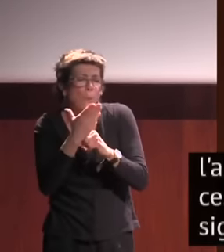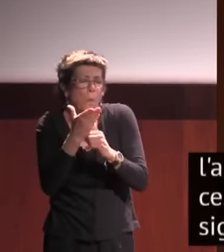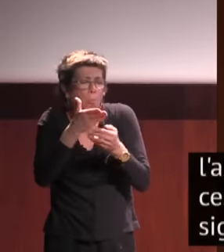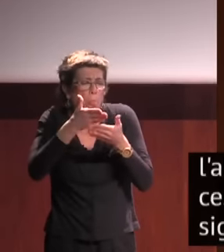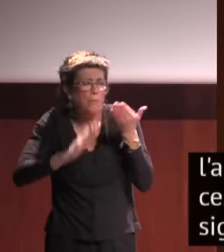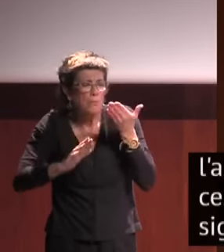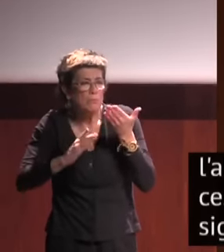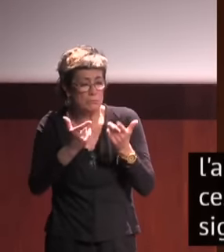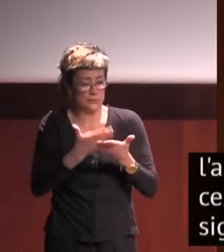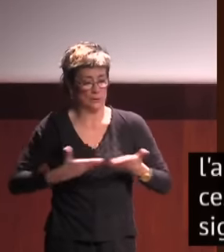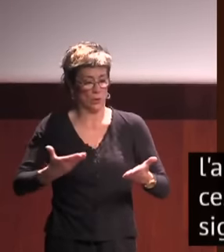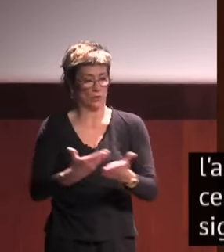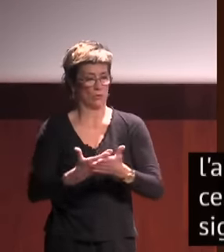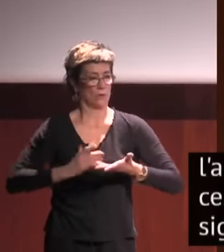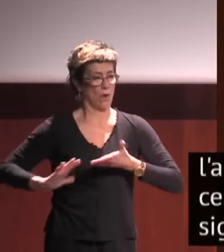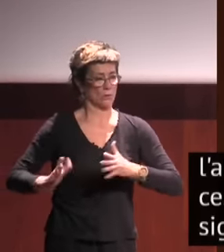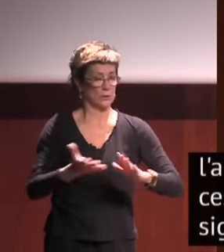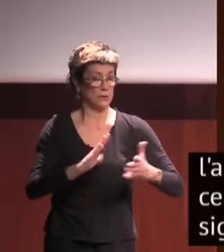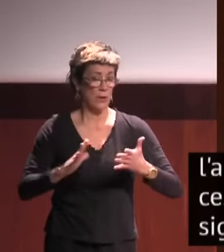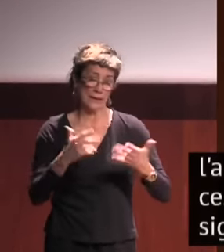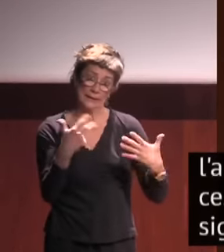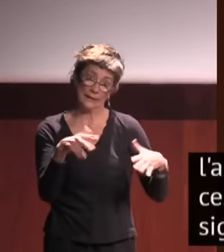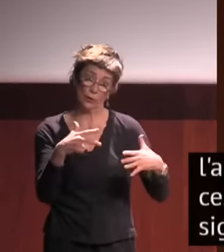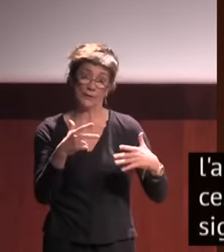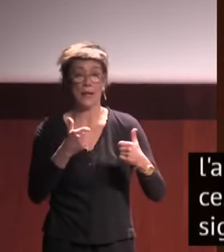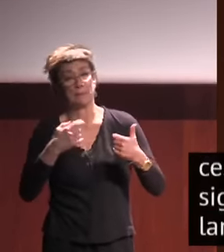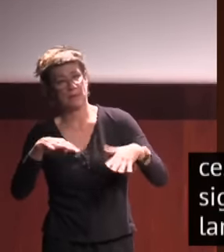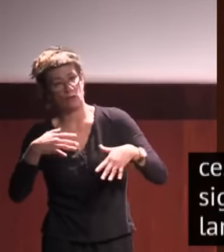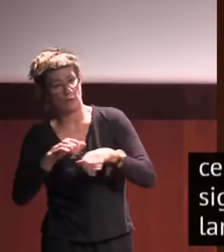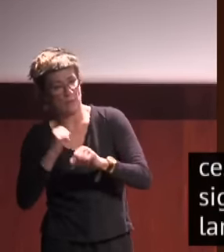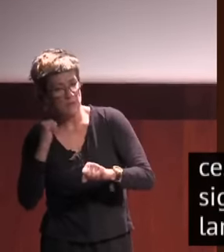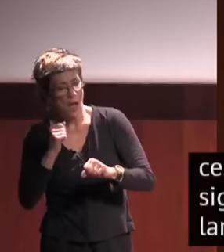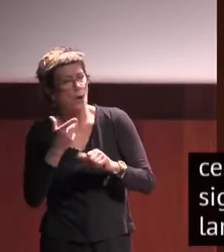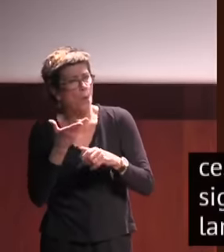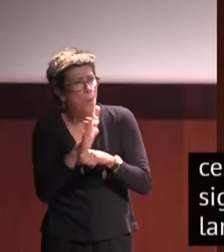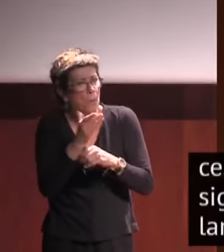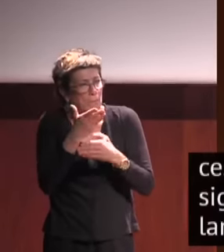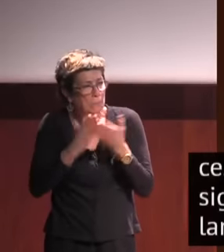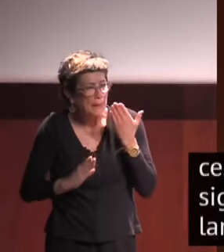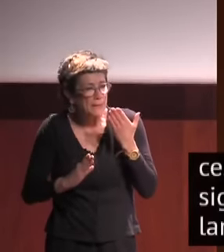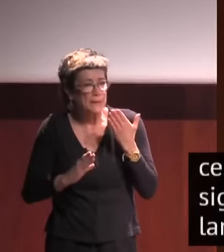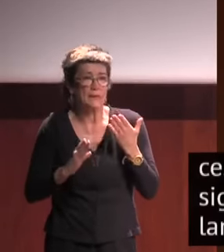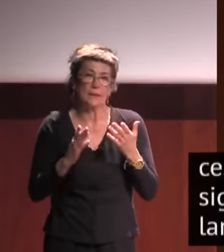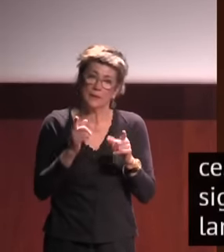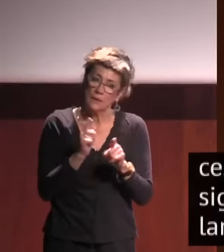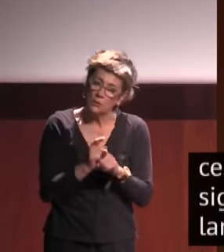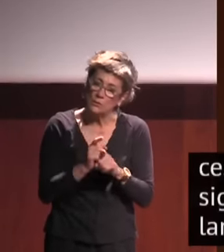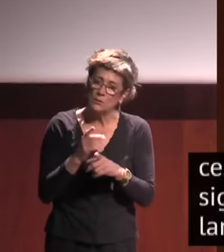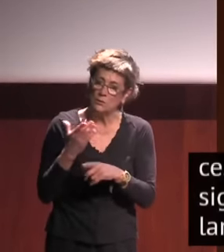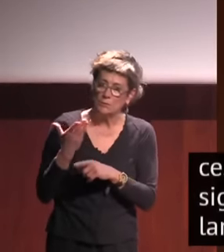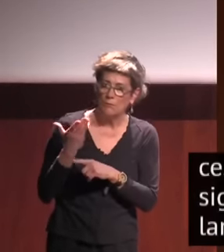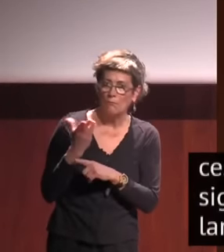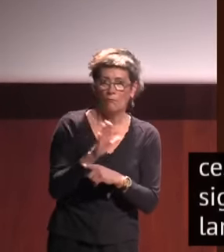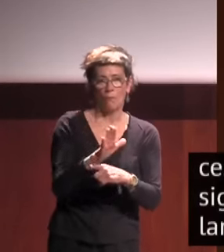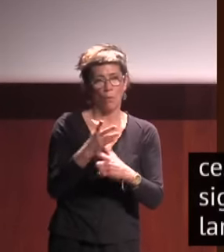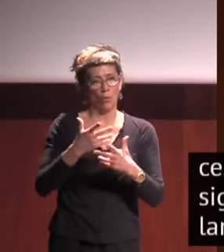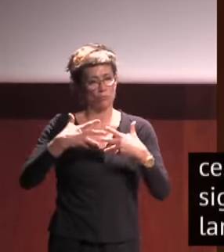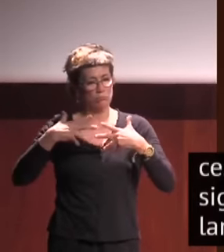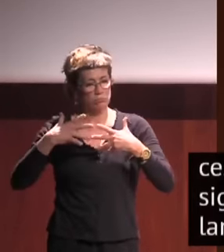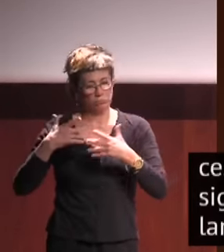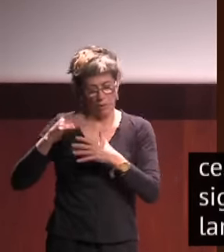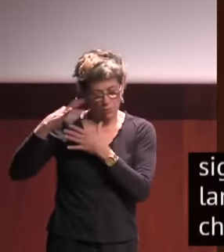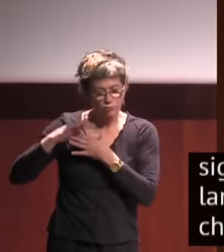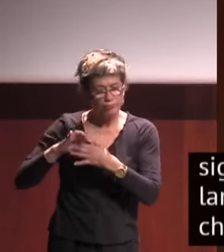de l'état de la langue des signes française au XVIIIe et XIXe siècle, et à ce titre ont permis aux chercheurs de mener des